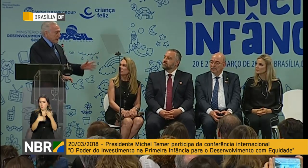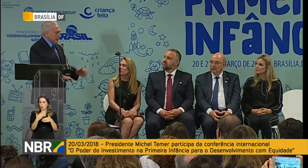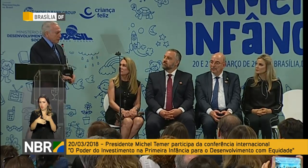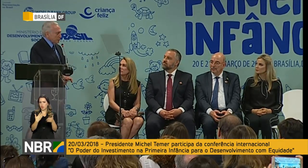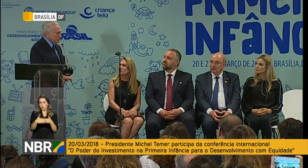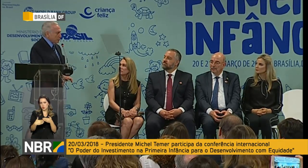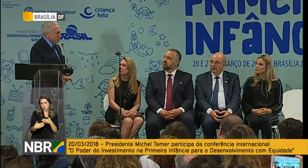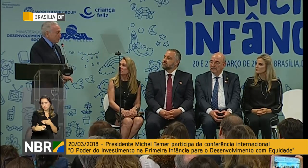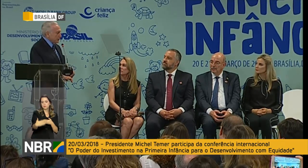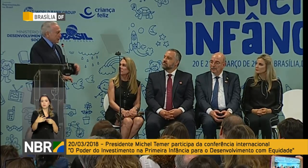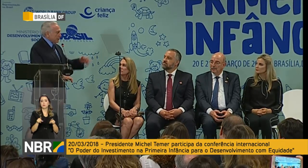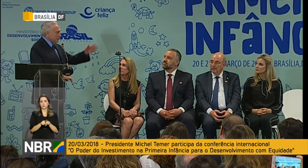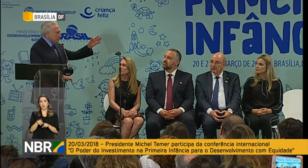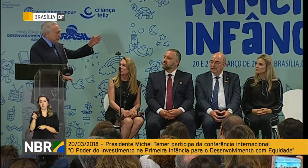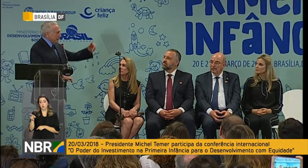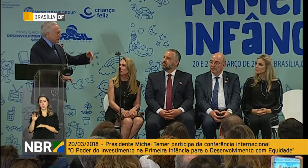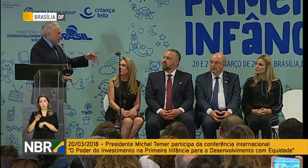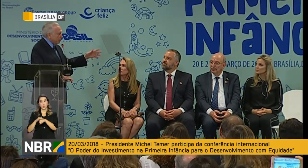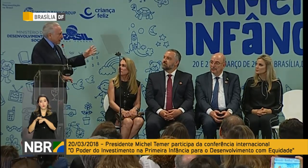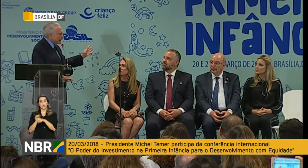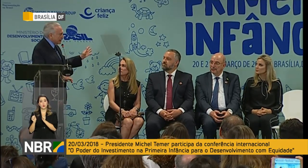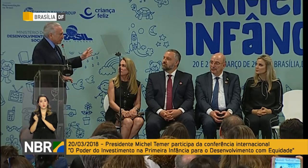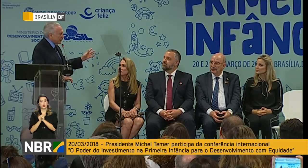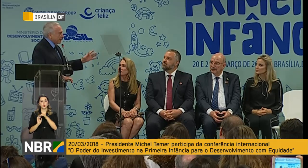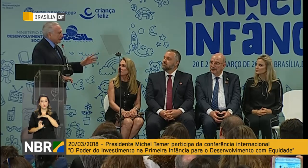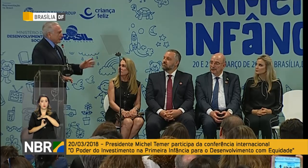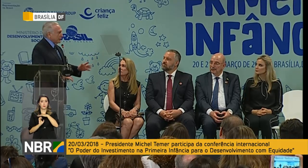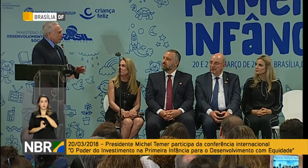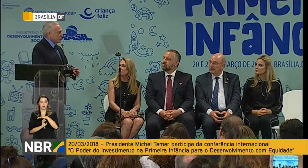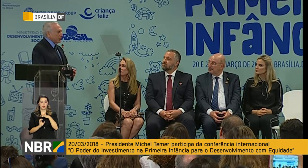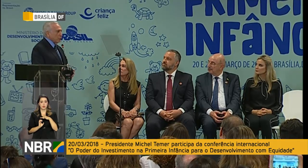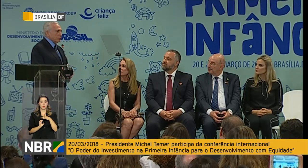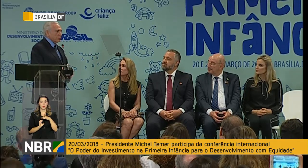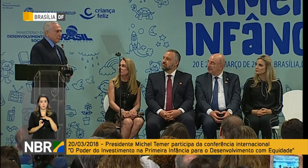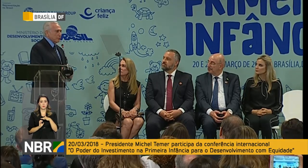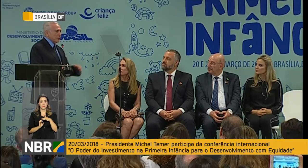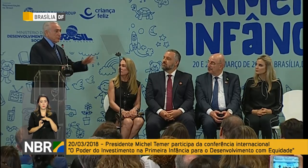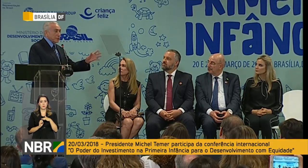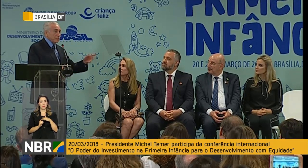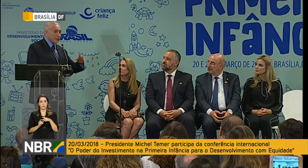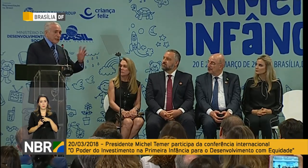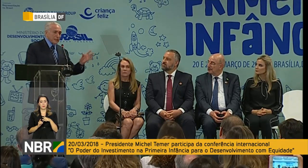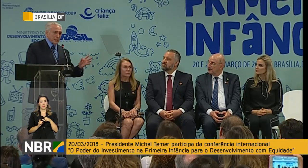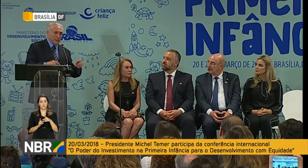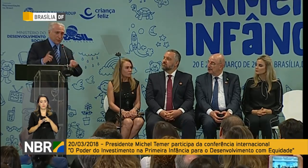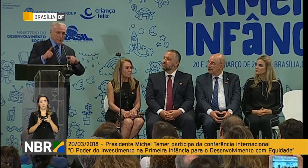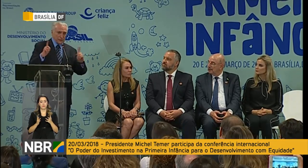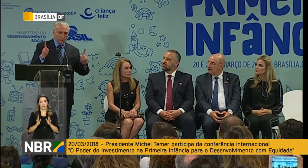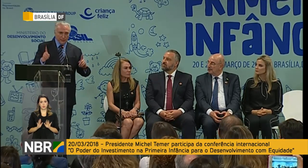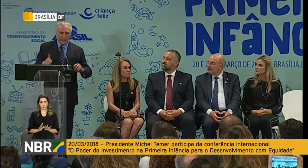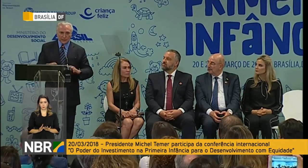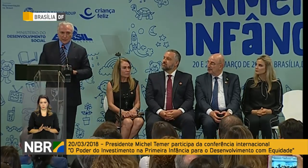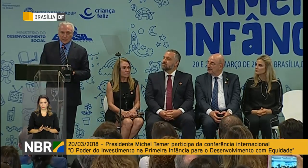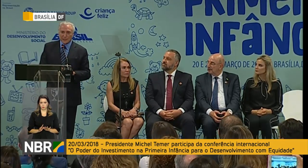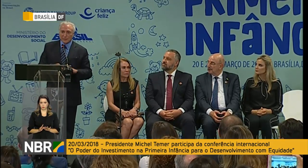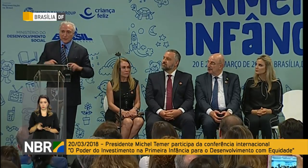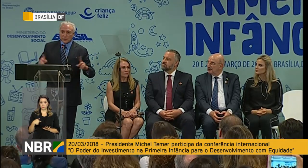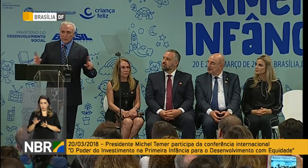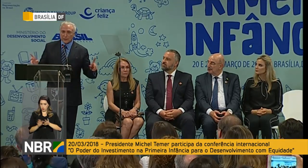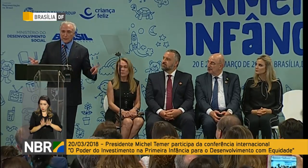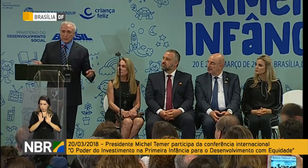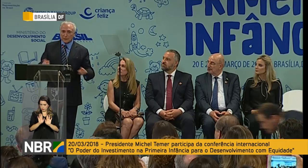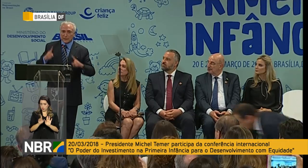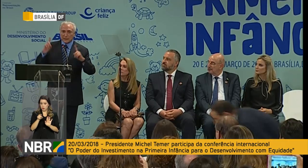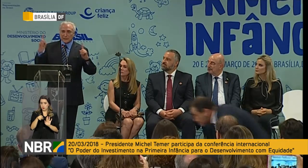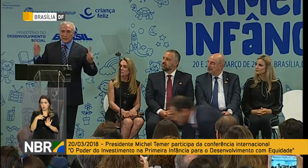quero lembrar o Dr. Mickey, que fez uma belíssima oração em nome da ONU, não é? Portanto, vejam que aqui, estou fazendo um parênteses, mas